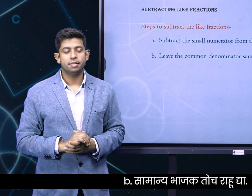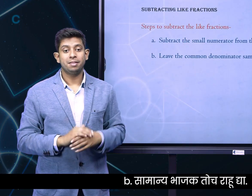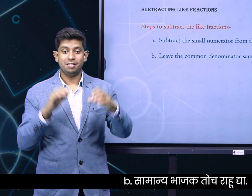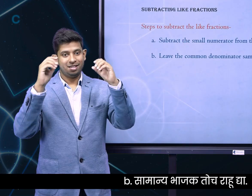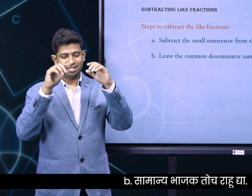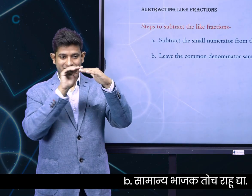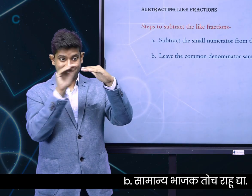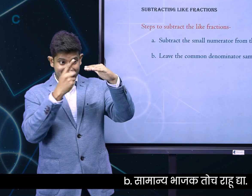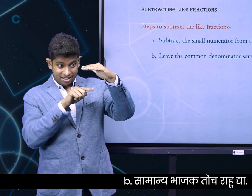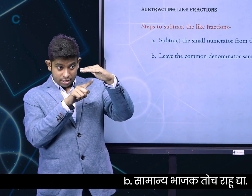सामान्य भाजक तोच राहू द्या.